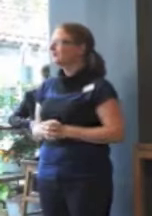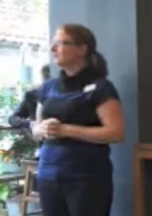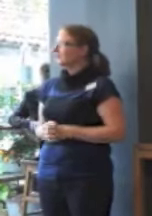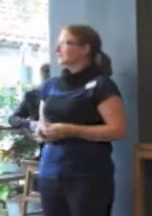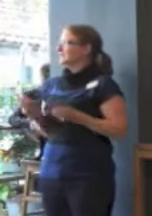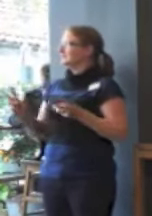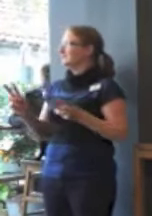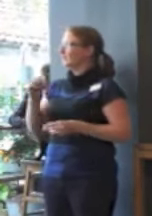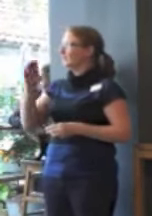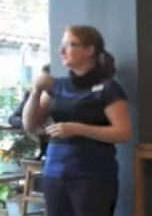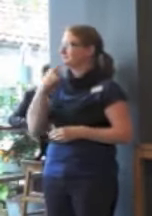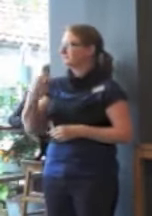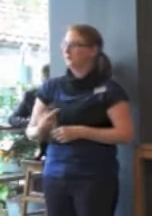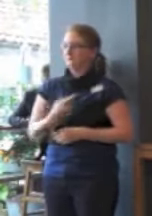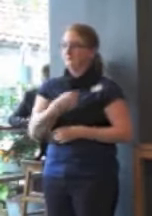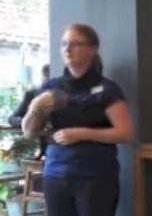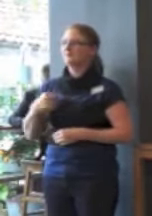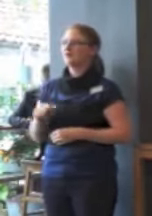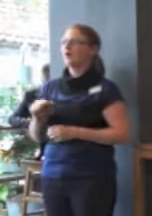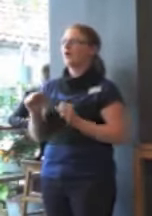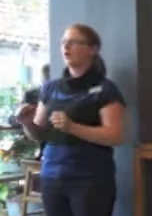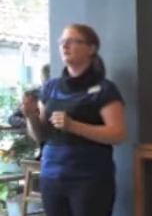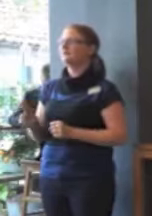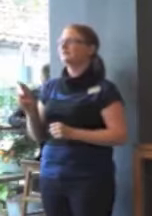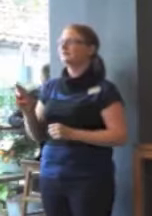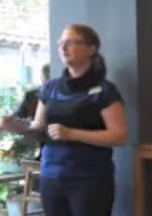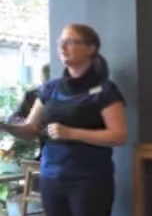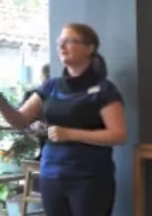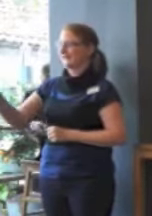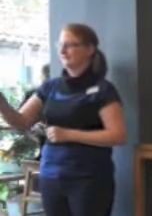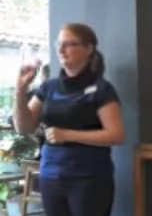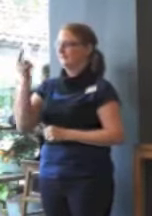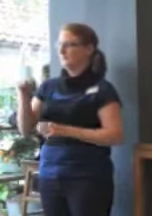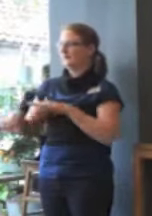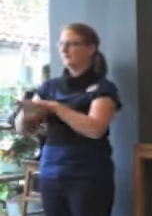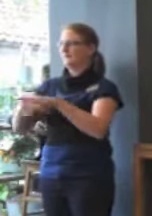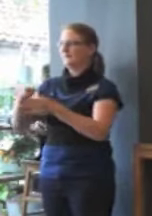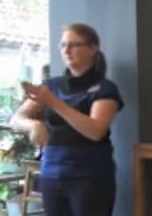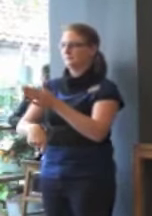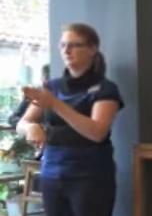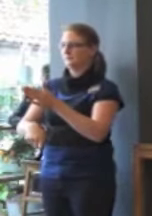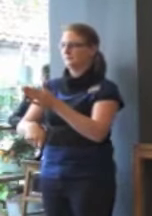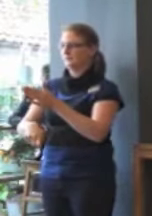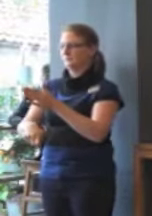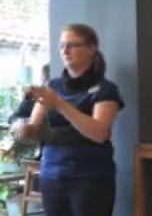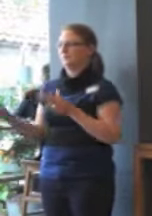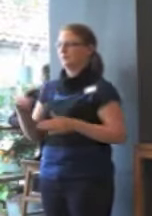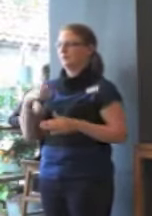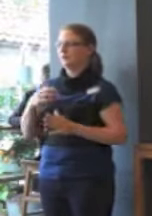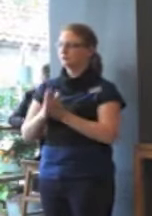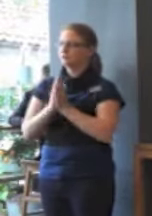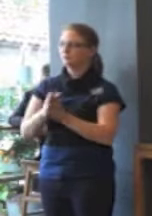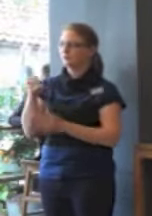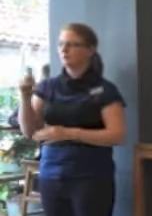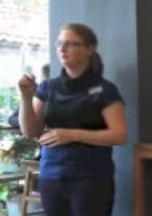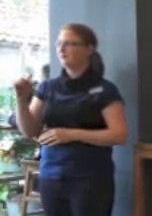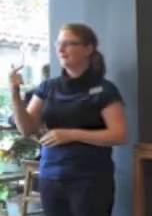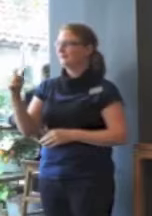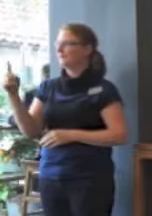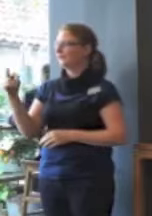Precis som Åsa sa, vi ska vara mycket konkreta i utgångspunkten för detta. Och då ska jag be Bengt Larsson och